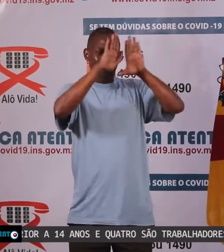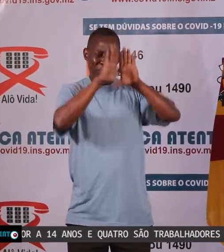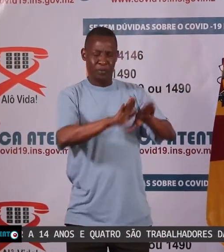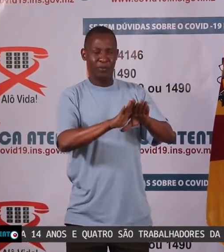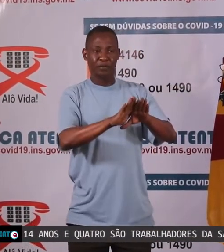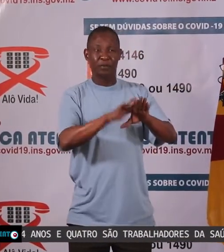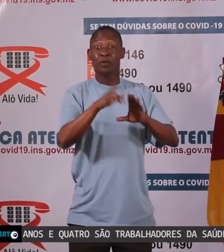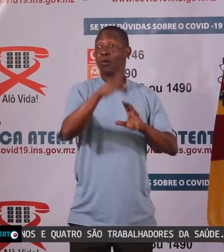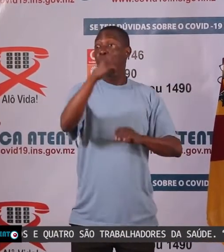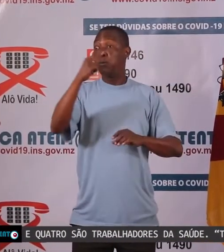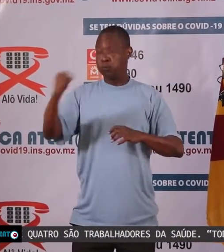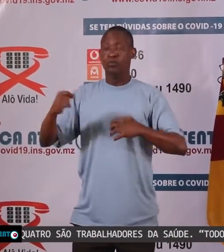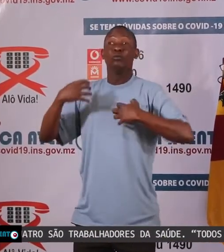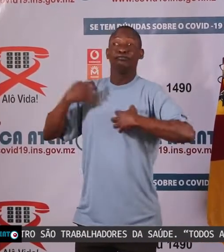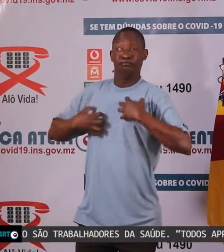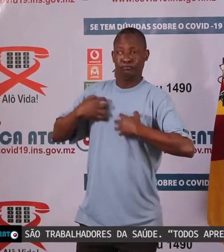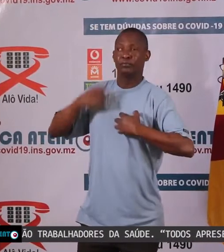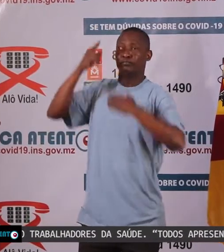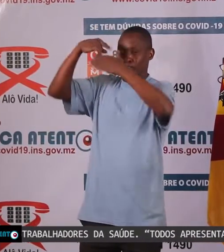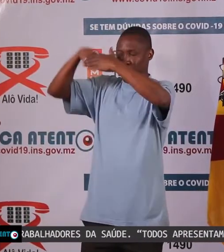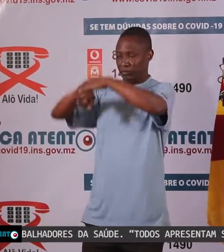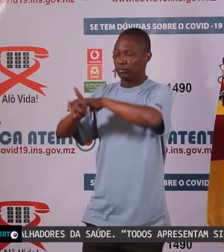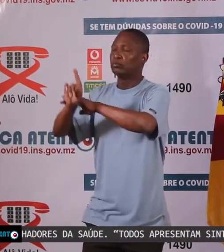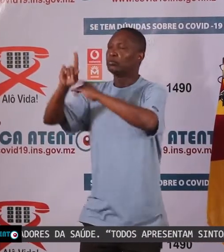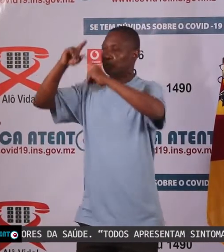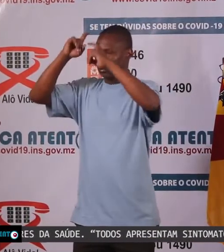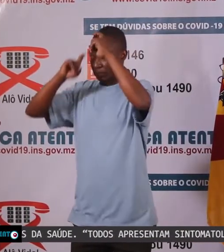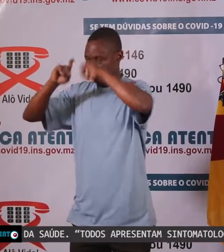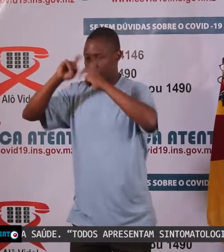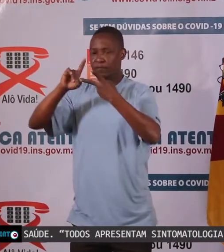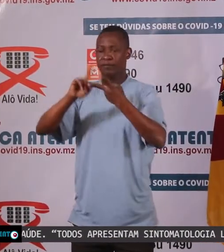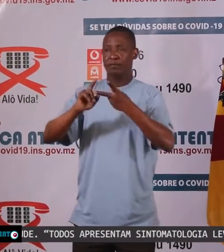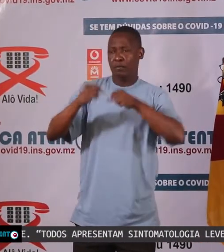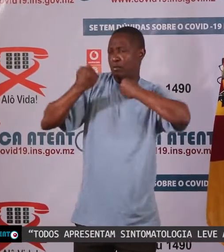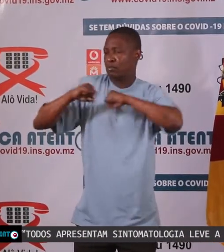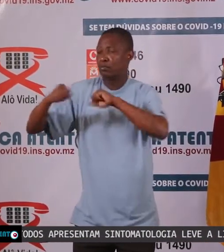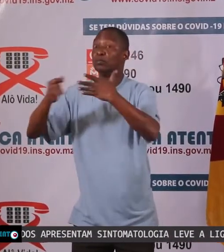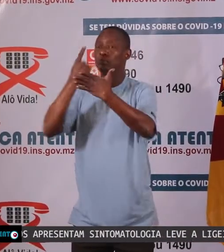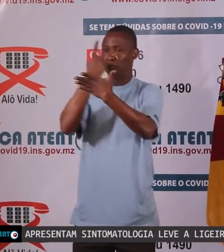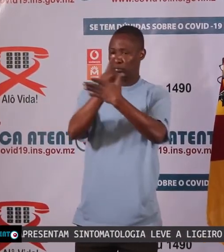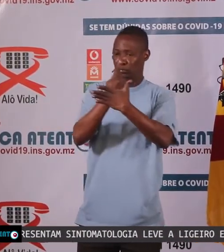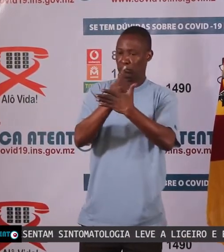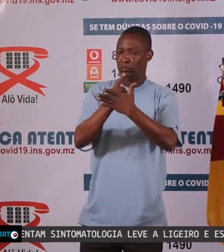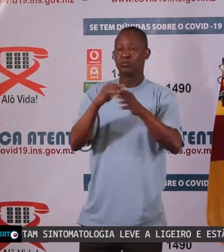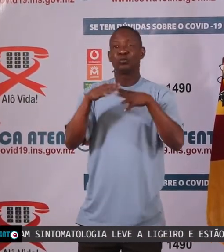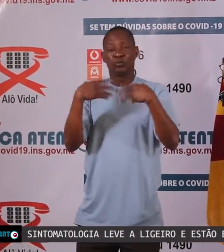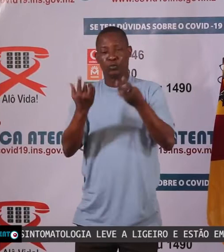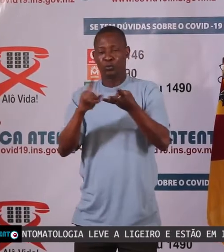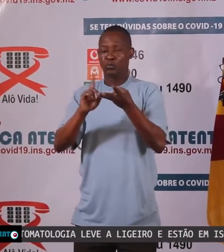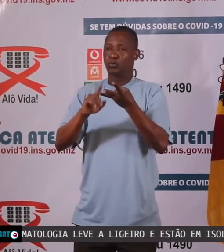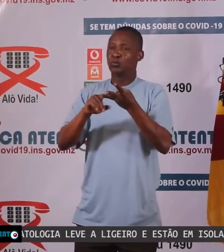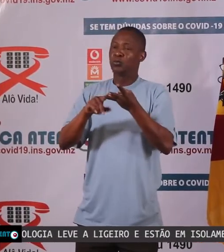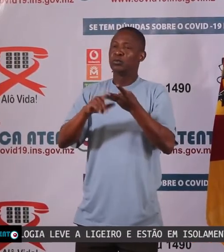necessidade para trabalhar, fazer algumas atividades inadiáveis e ou em busca do auxílio